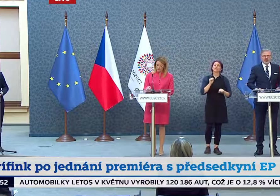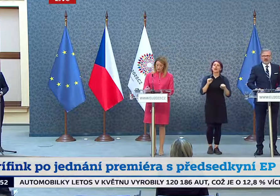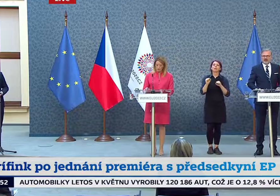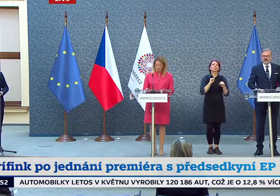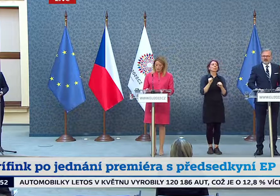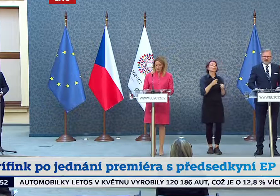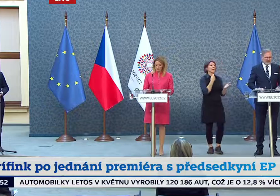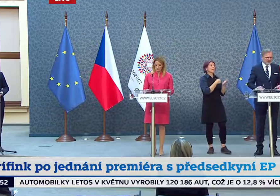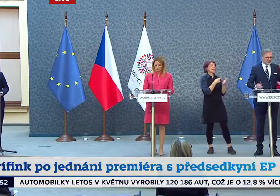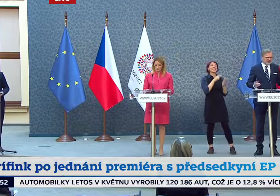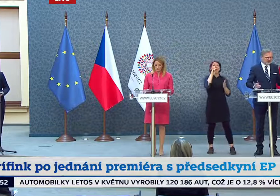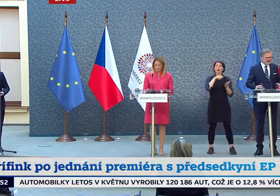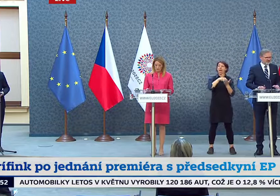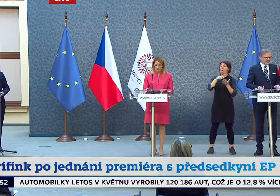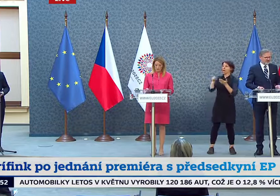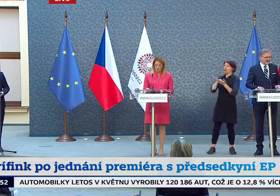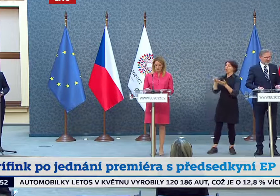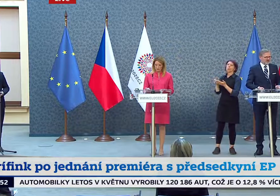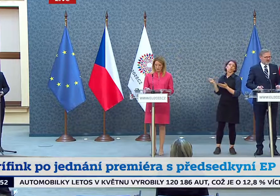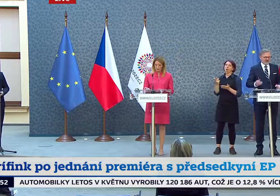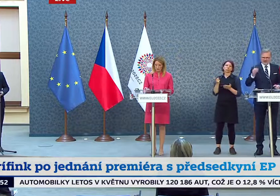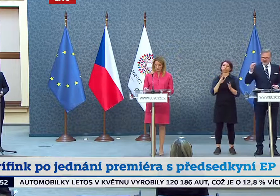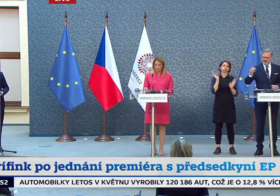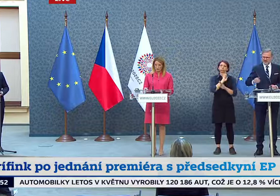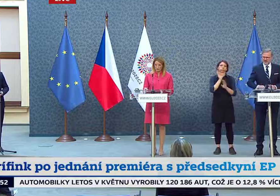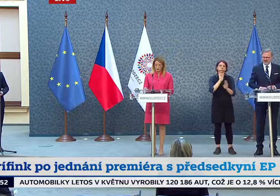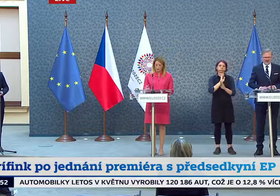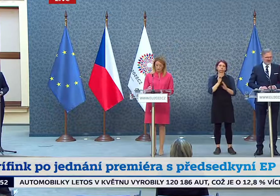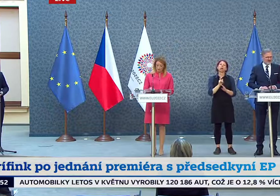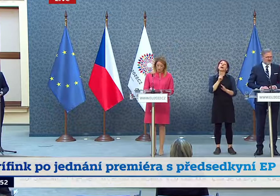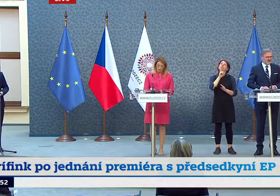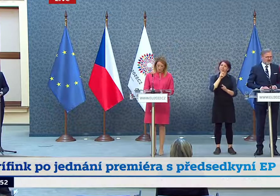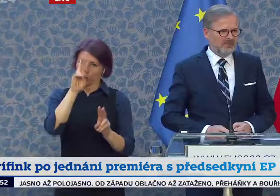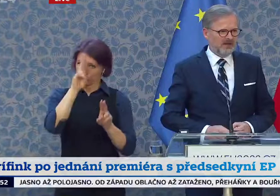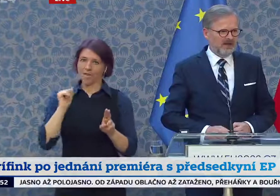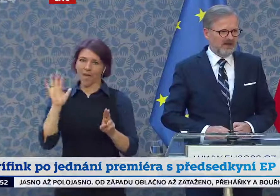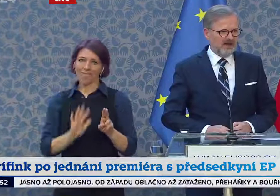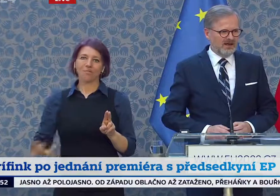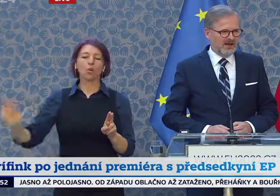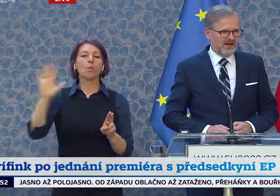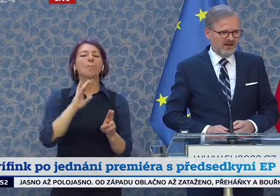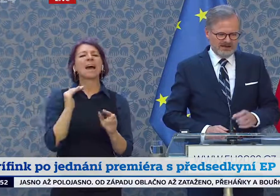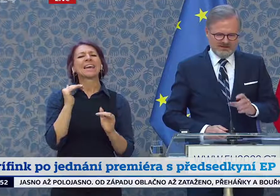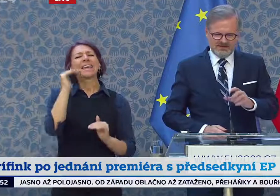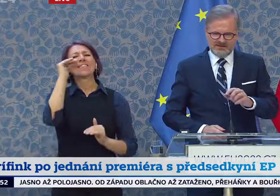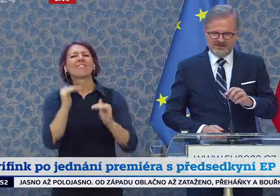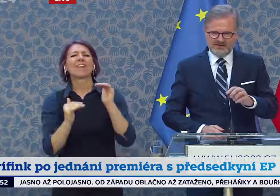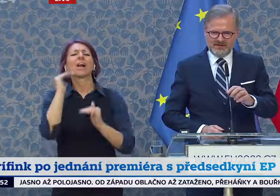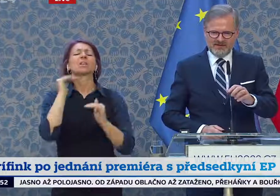a máme skutečně jednu z nejvyšších inflací v Evropě, ale